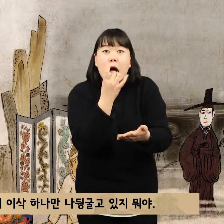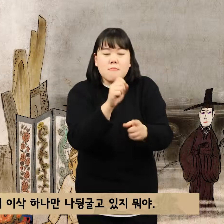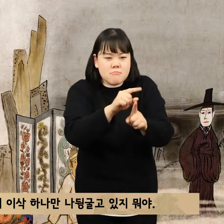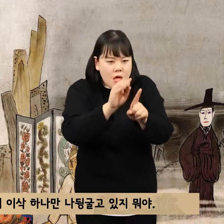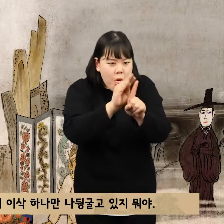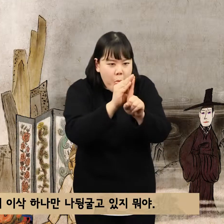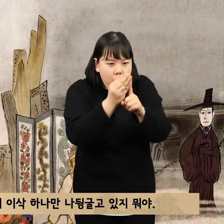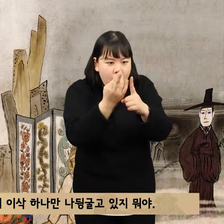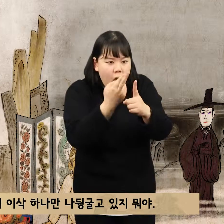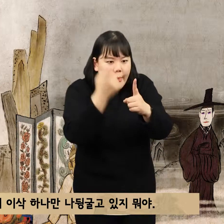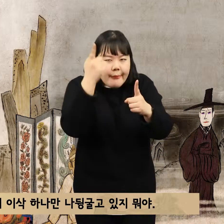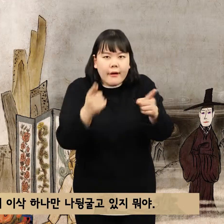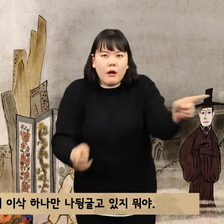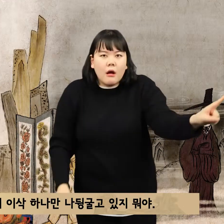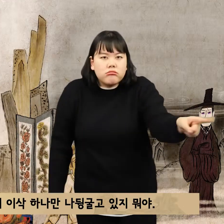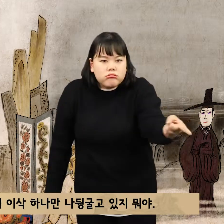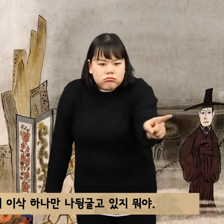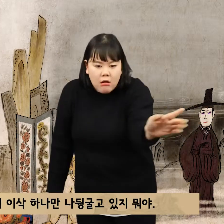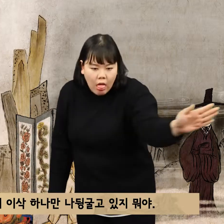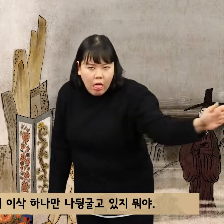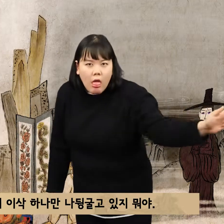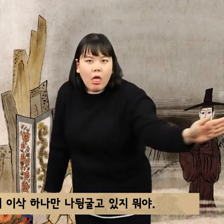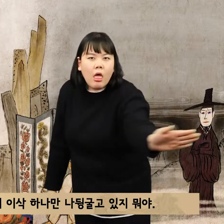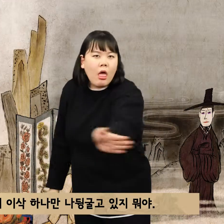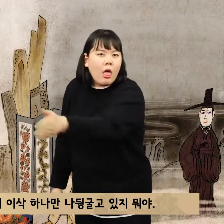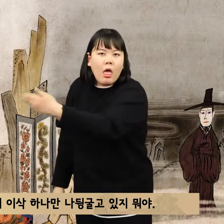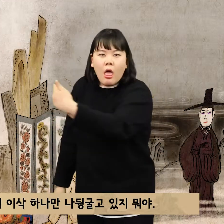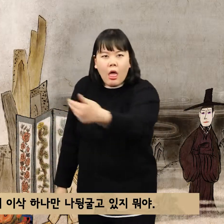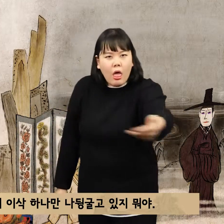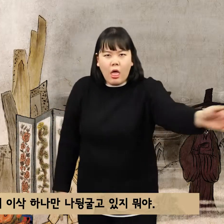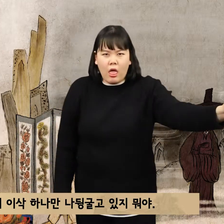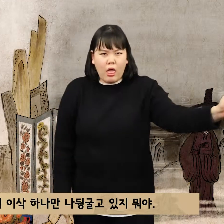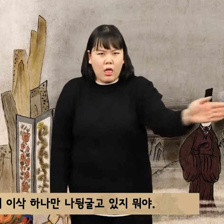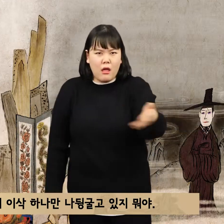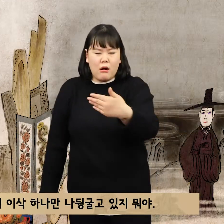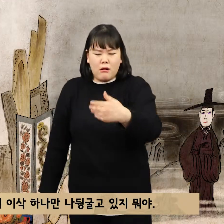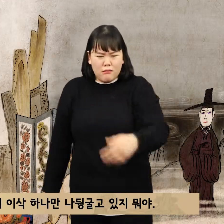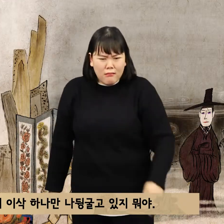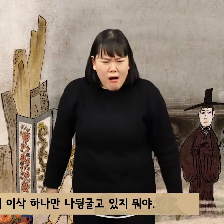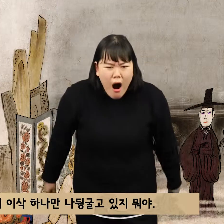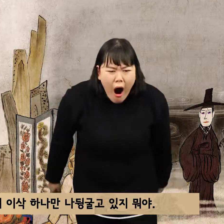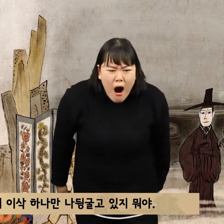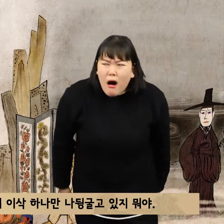나달 하나 달리지 않은 벼 이삭 하나만 나뒹굴고 있지 뭐야?